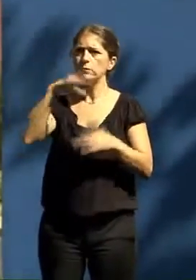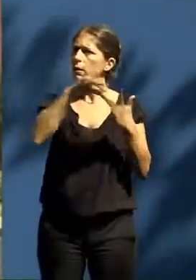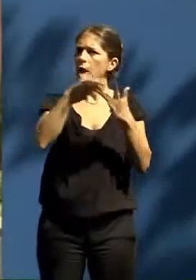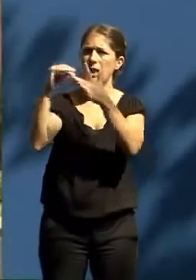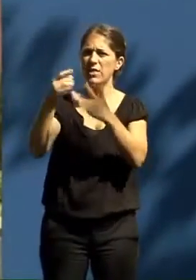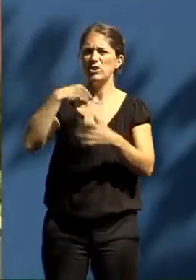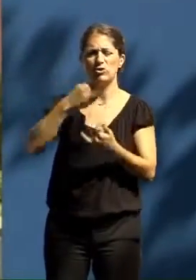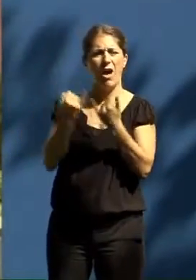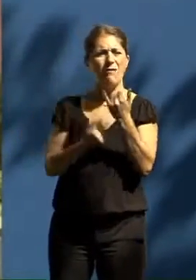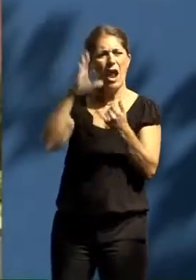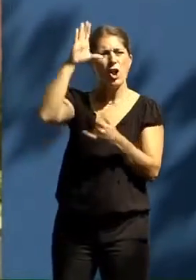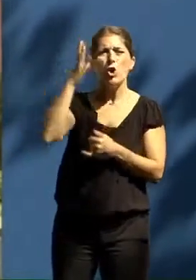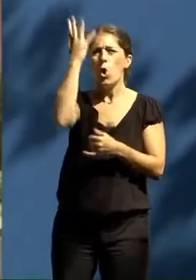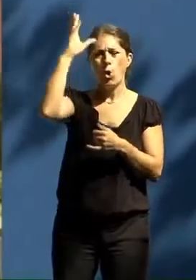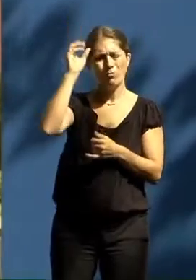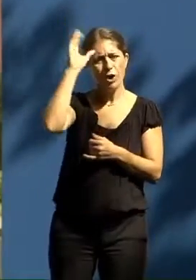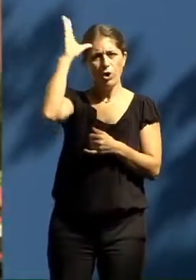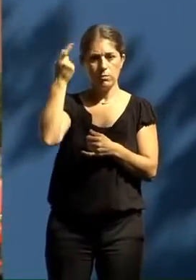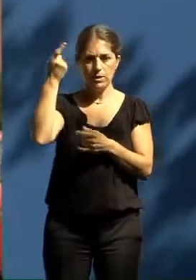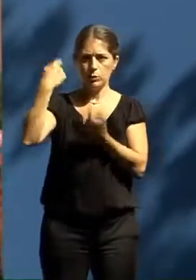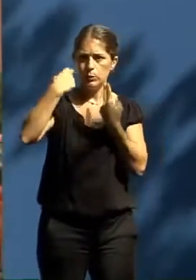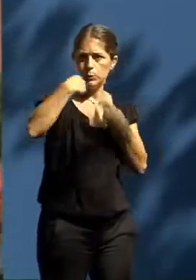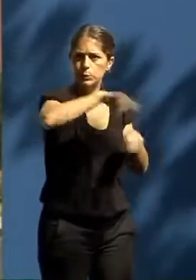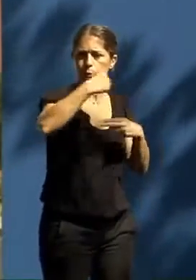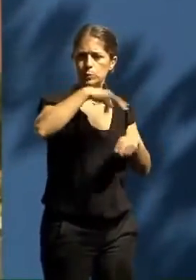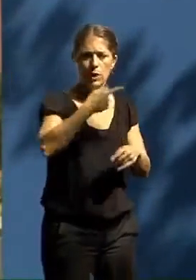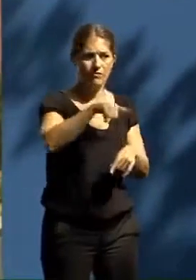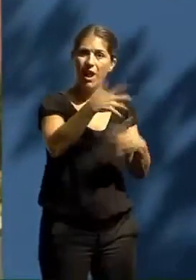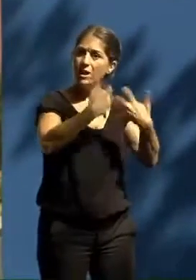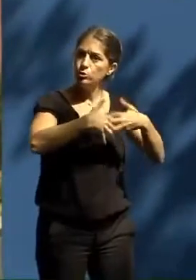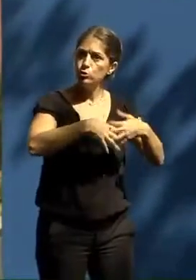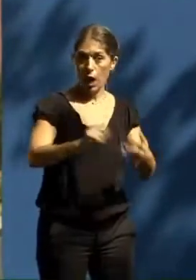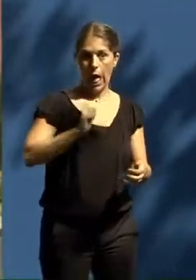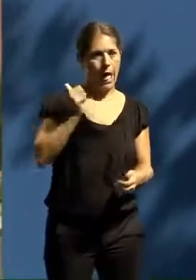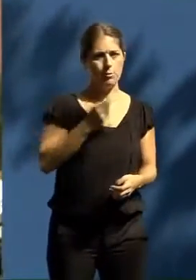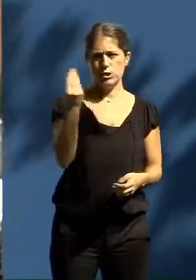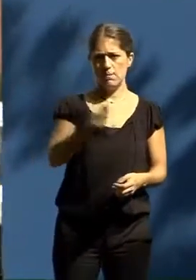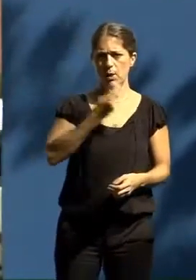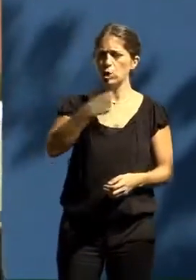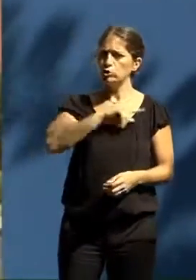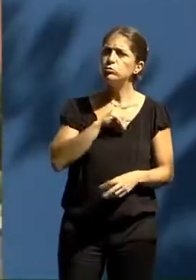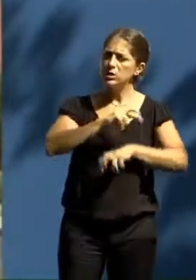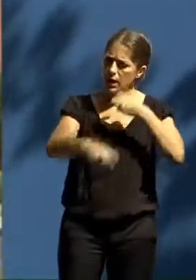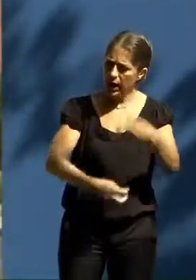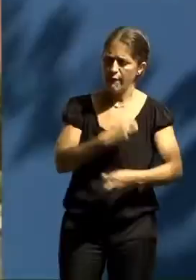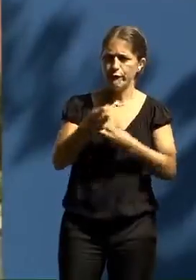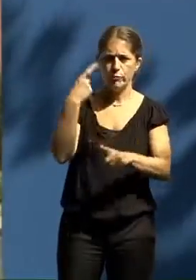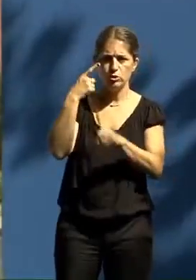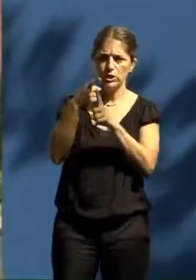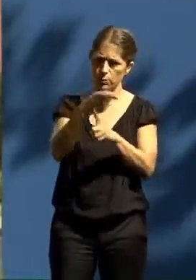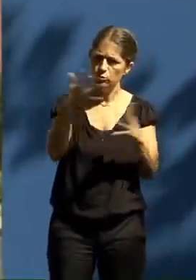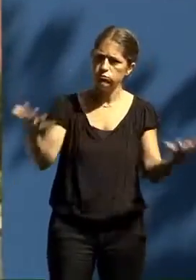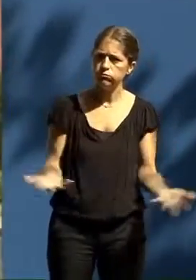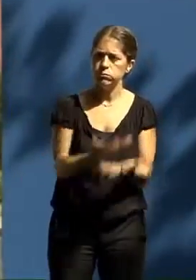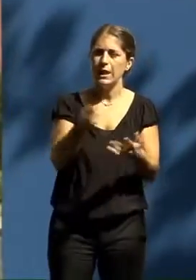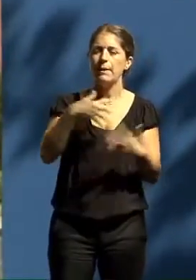maior transferencia de coñecementos para que poda ser mellor aproveitado pola industria. Por iso faremos reformas nese sentido. Investiremos na innovación da industria